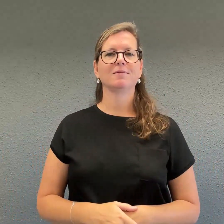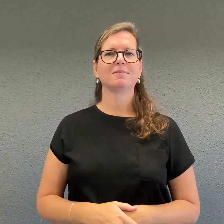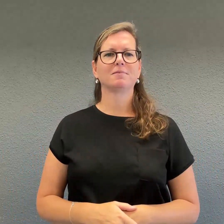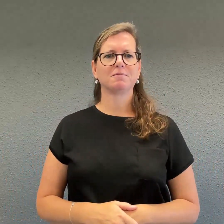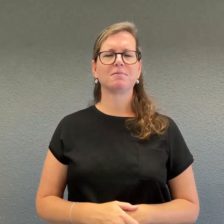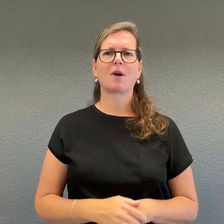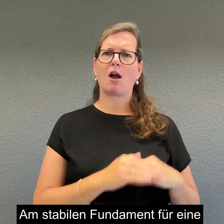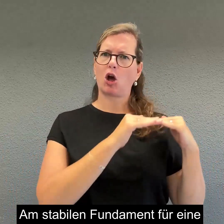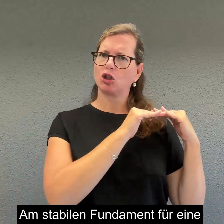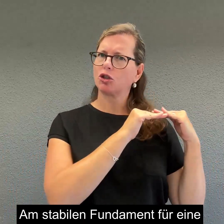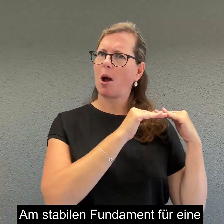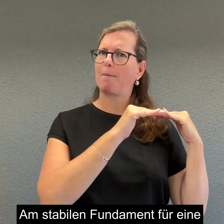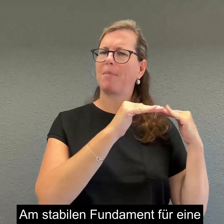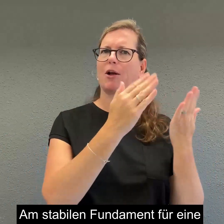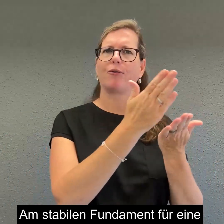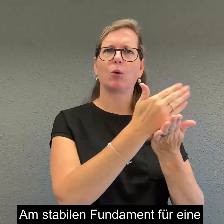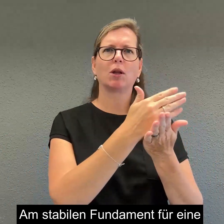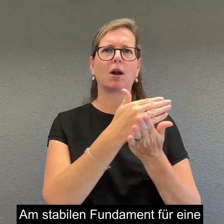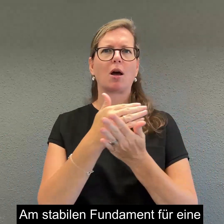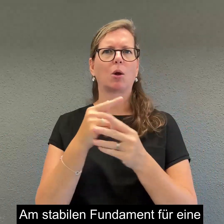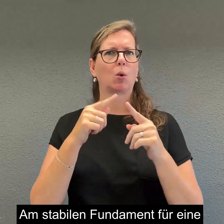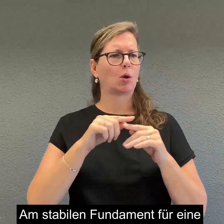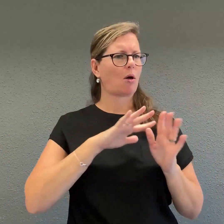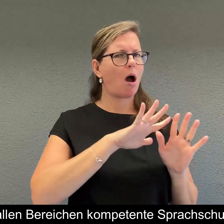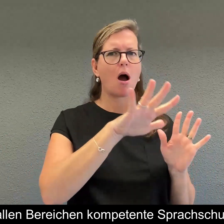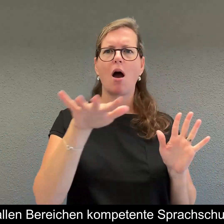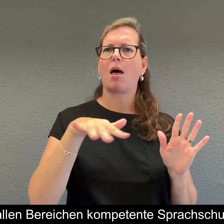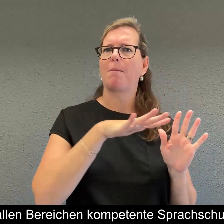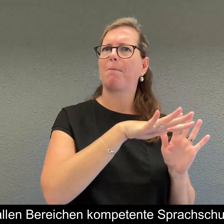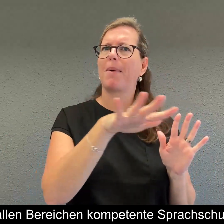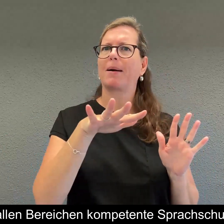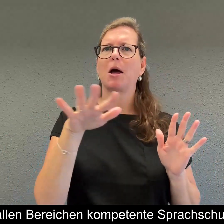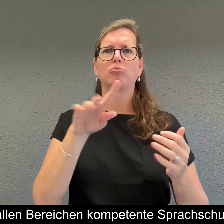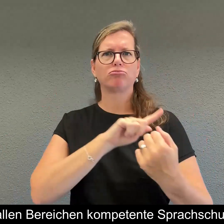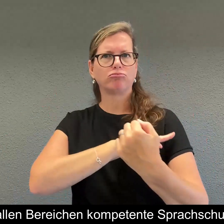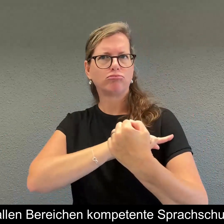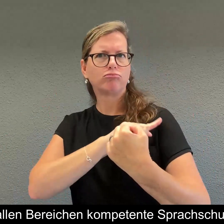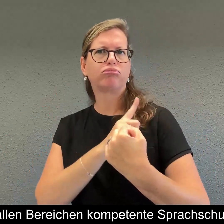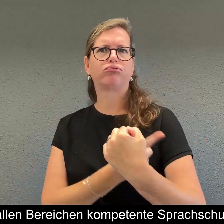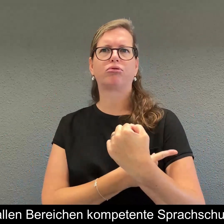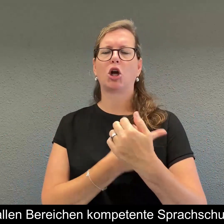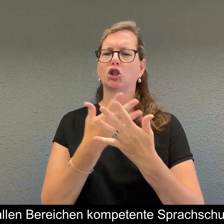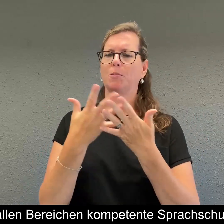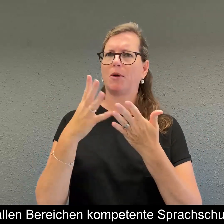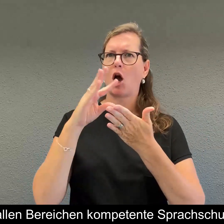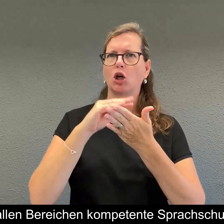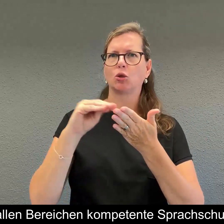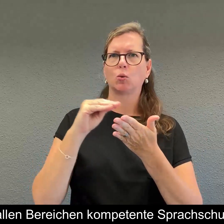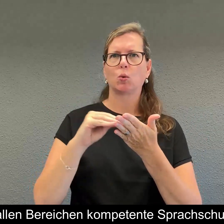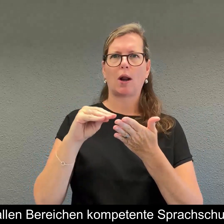Am stabilen Fundament für eine in allen Bereichen kompetente Sprachschule